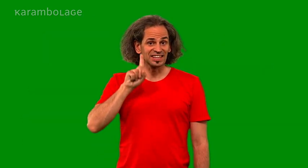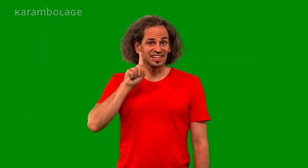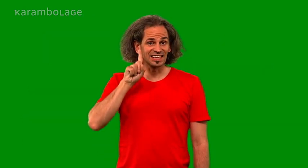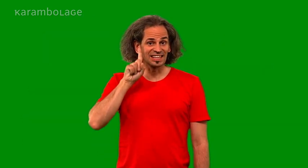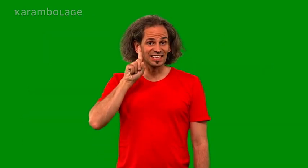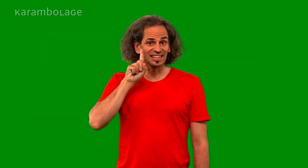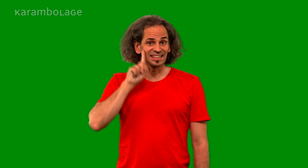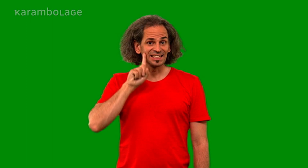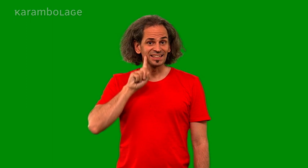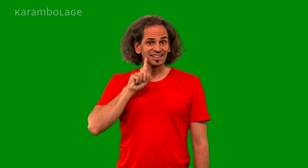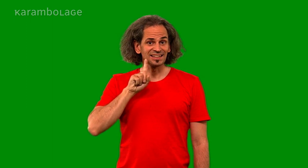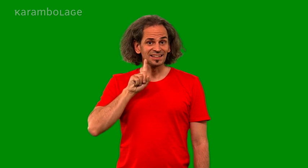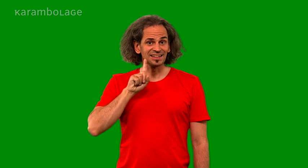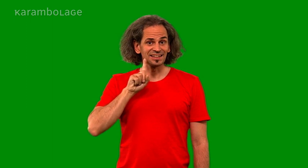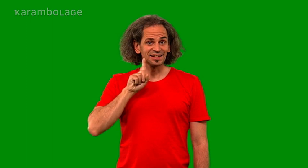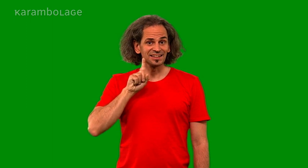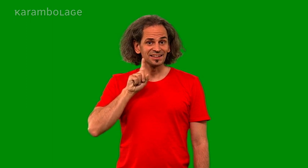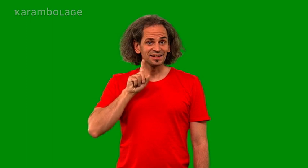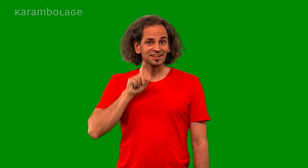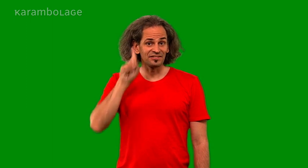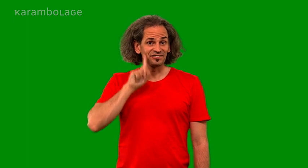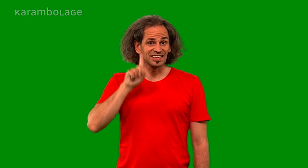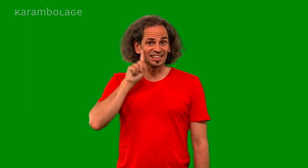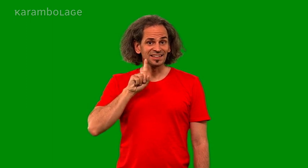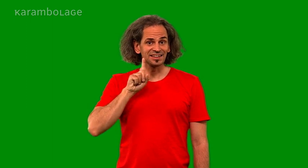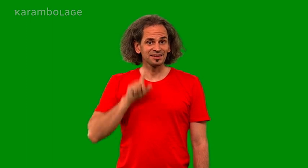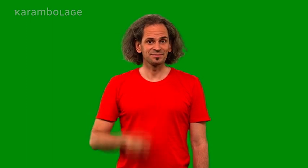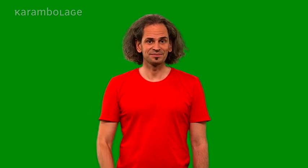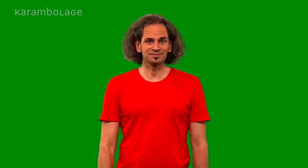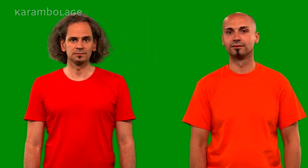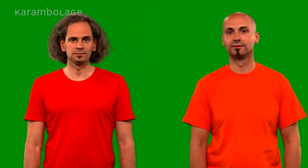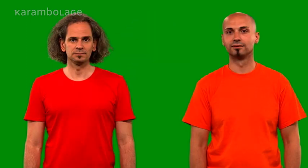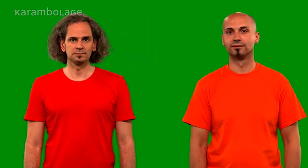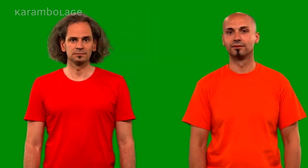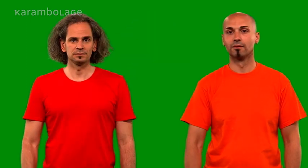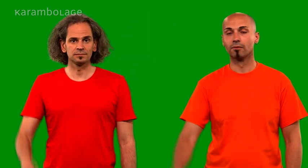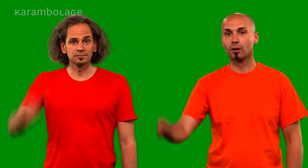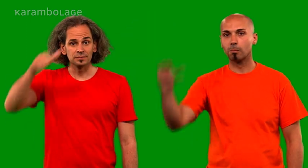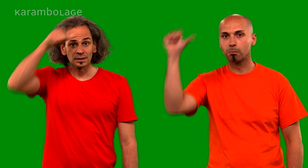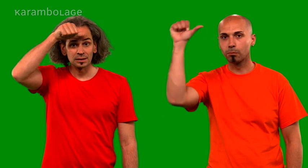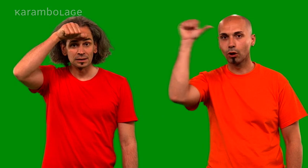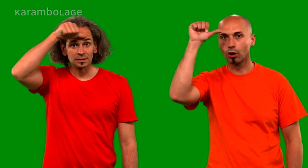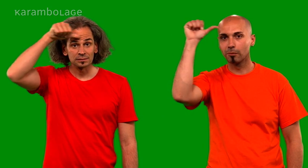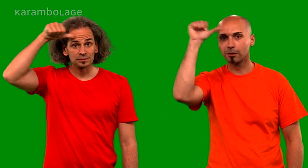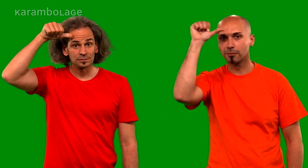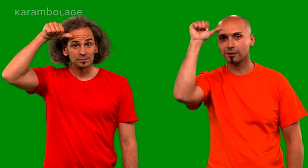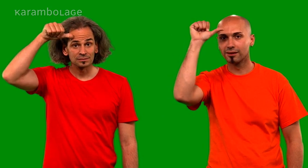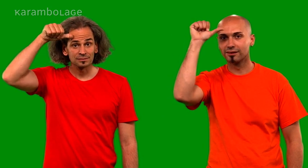fast identisch mit der für Frau. Sie wird lediglich verdoppelt. Man beachte, dass Jungen in beiden Ländern denken,